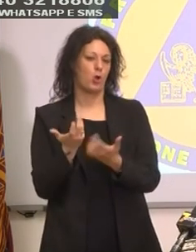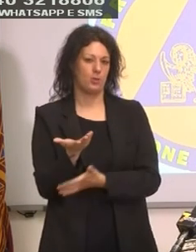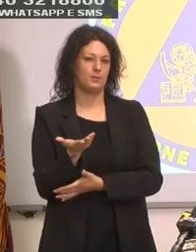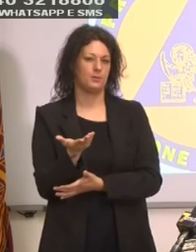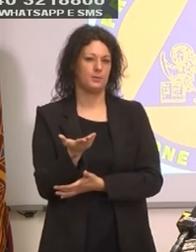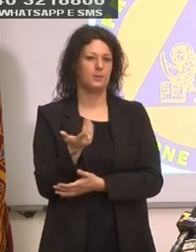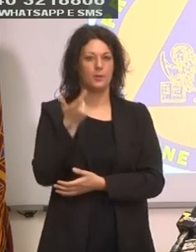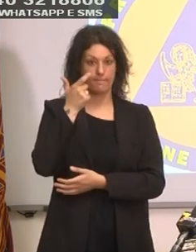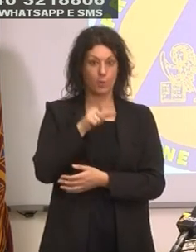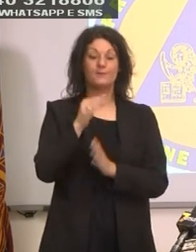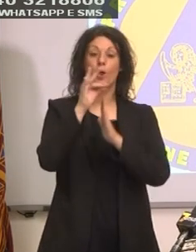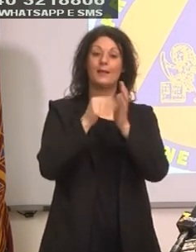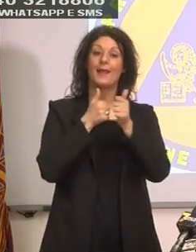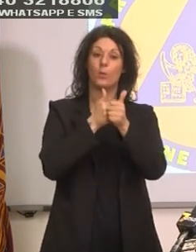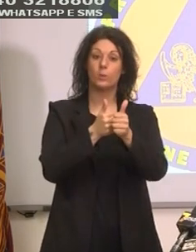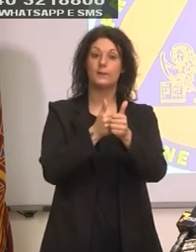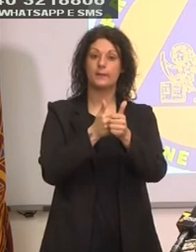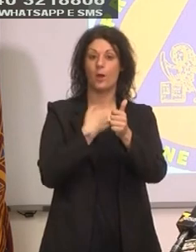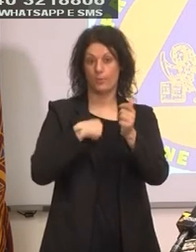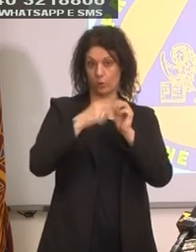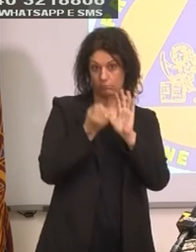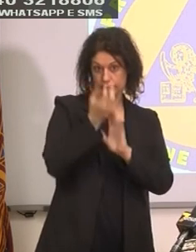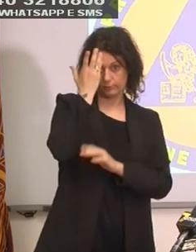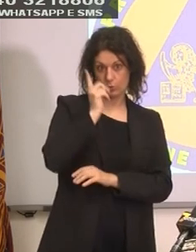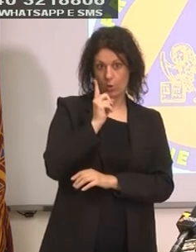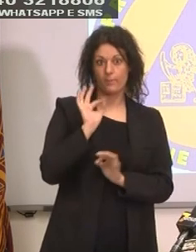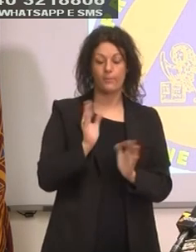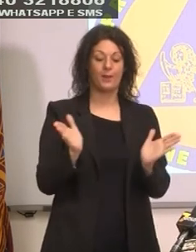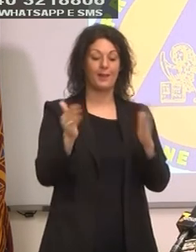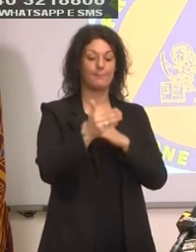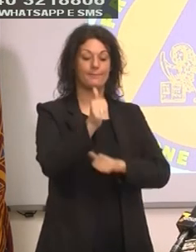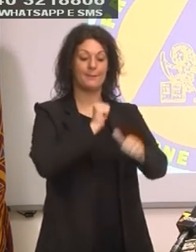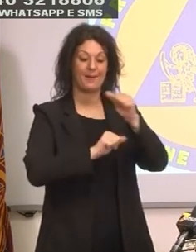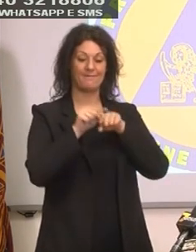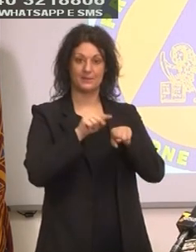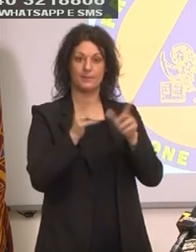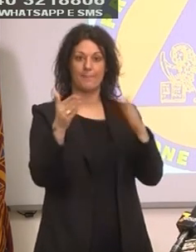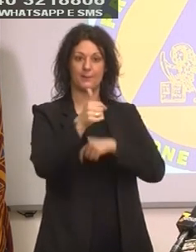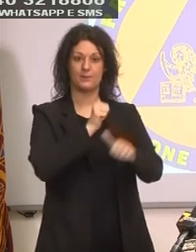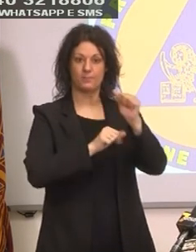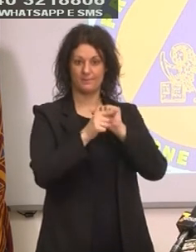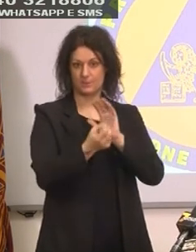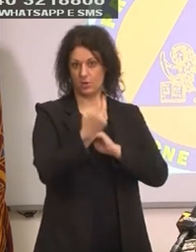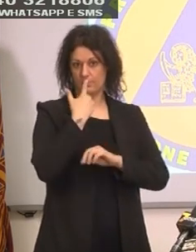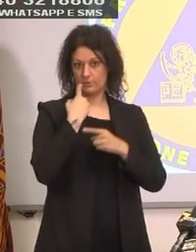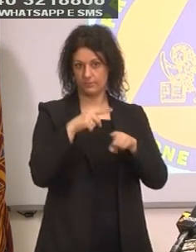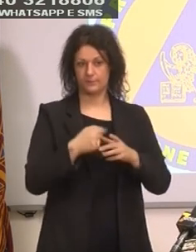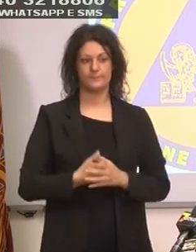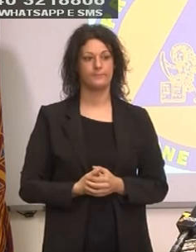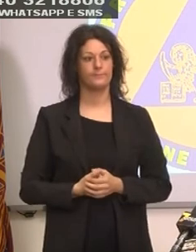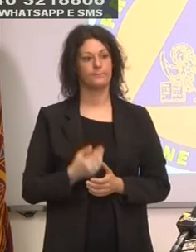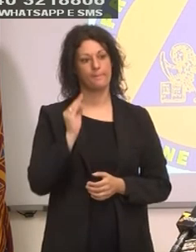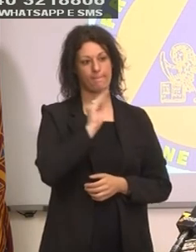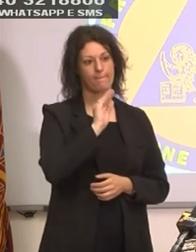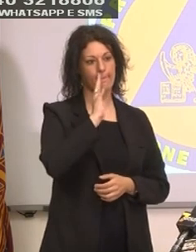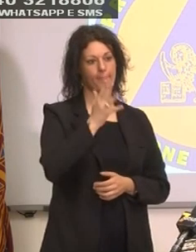guida ci sono i dipartimenti di prevenzione, cioè non è che ce la siamo fatte noi tra amministratori. Ok, poi volevo fare una domanda un po' più tecnica su